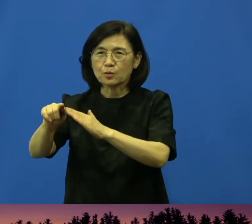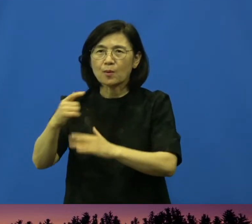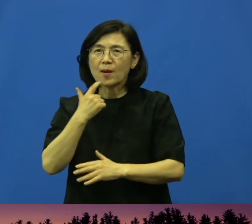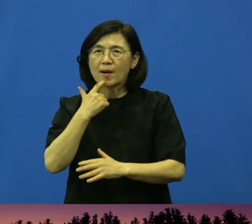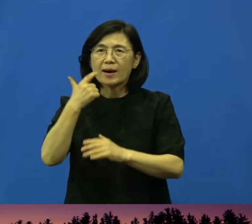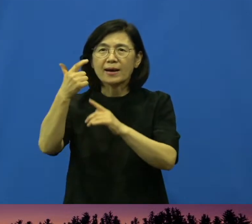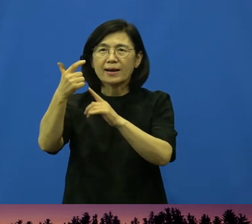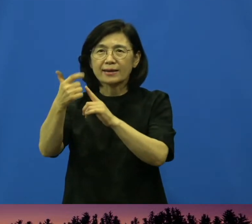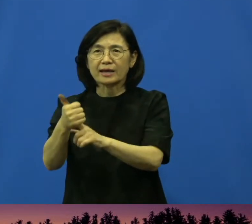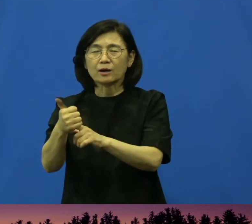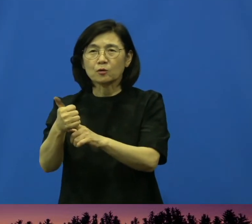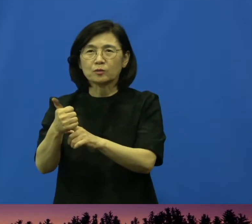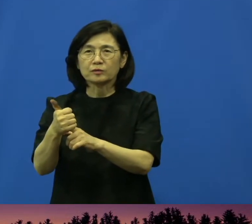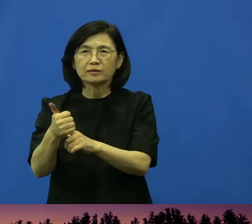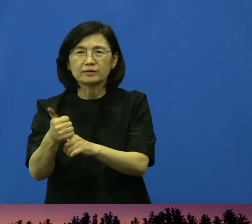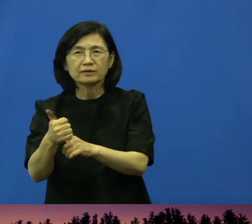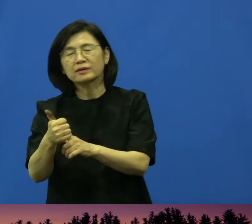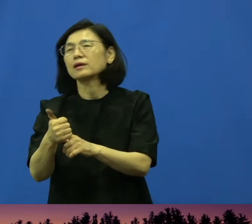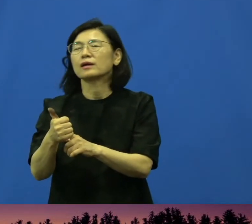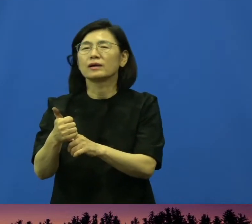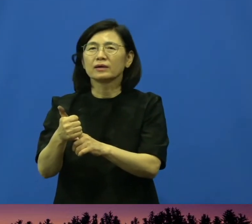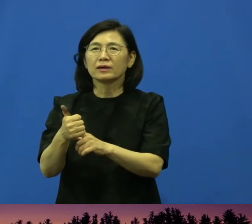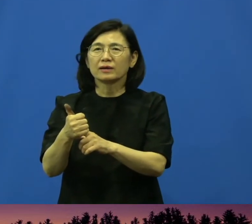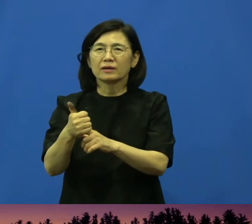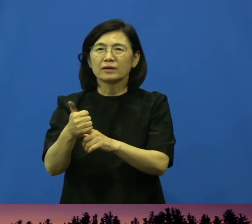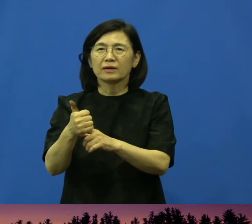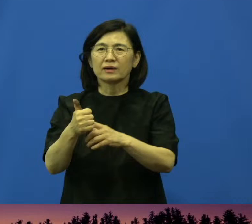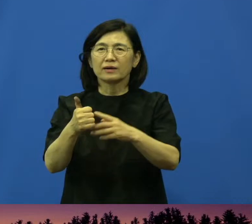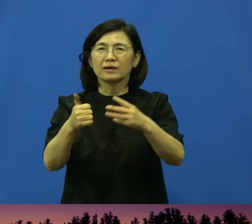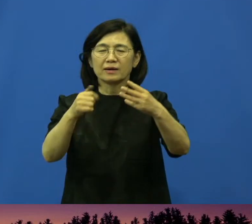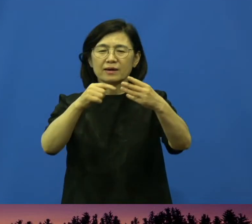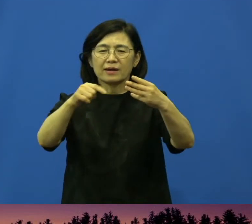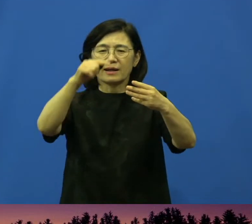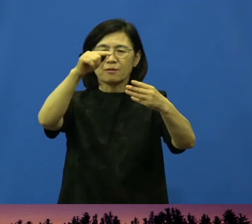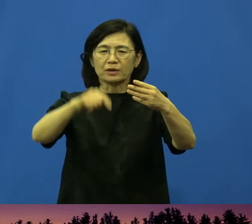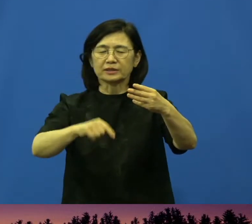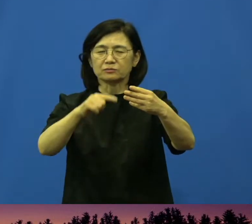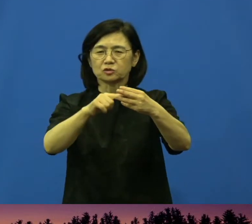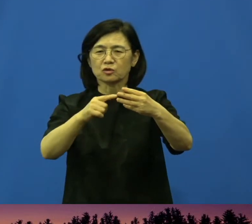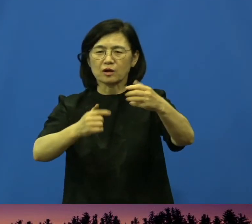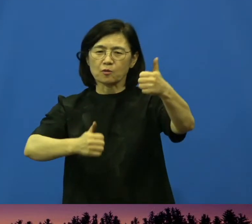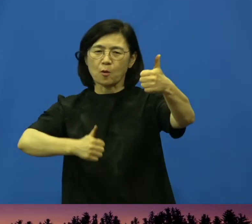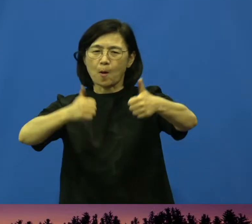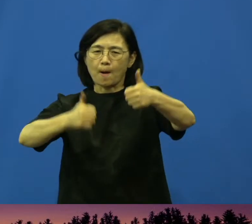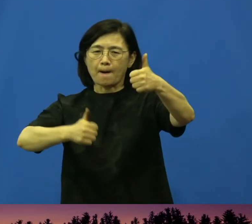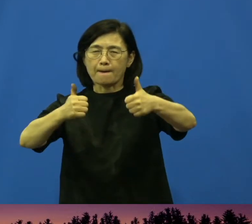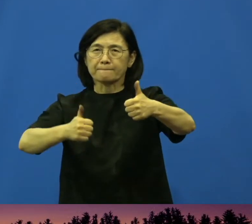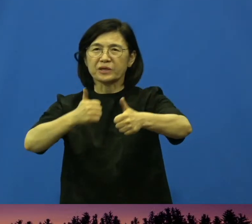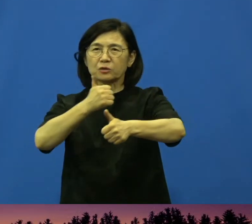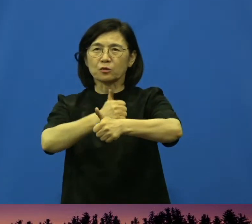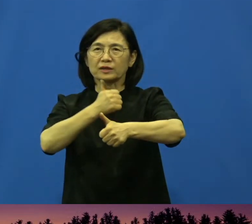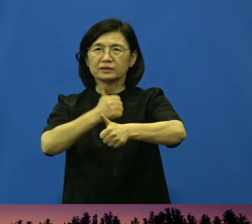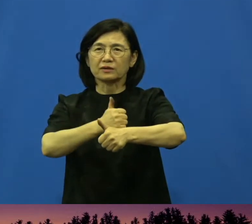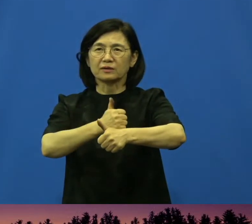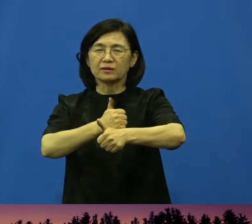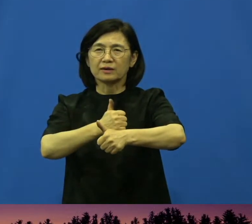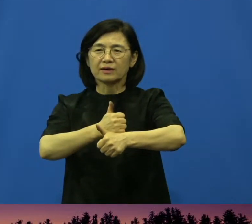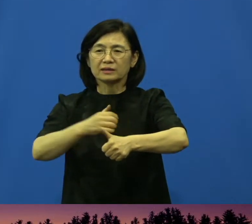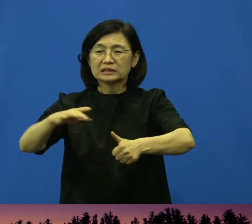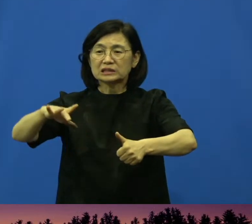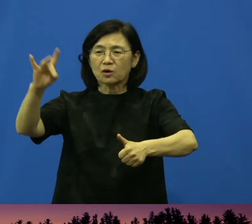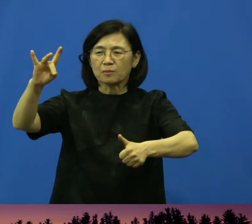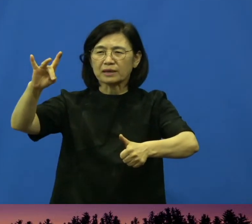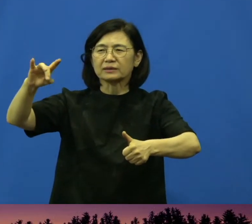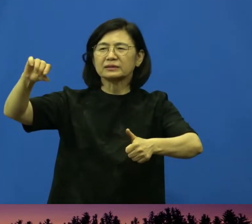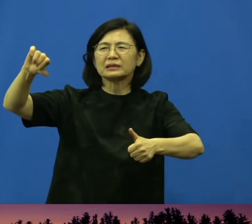그 라반과의 이 싸움에서 처음에는 지는 것 같아요, 그죠? 아내를 얻는 부분에서 속잖아, 그죠?